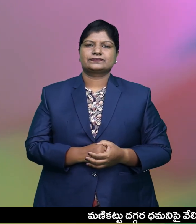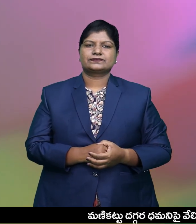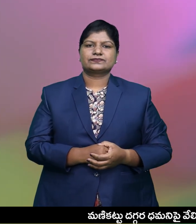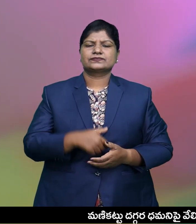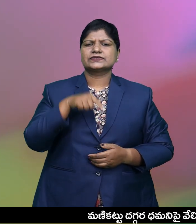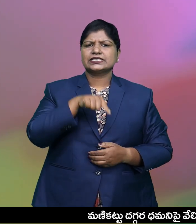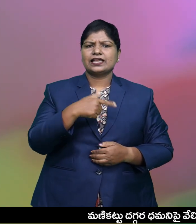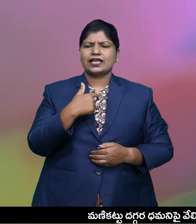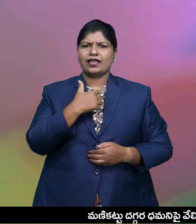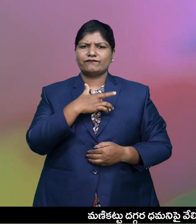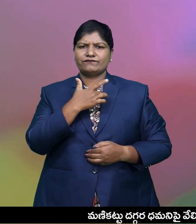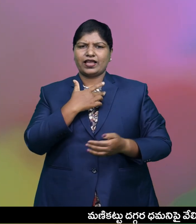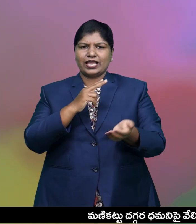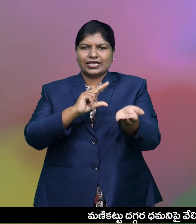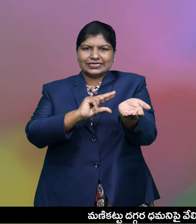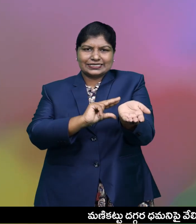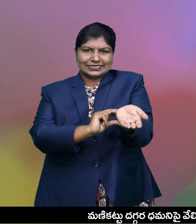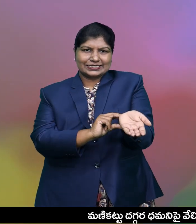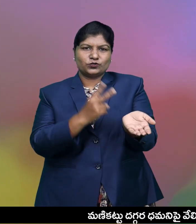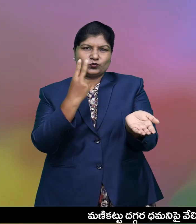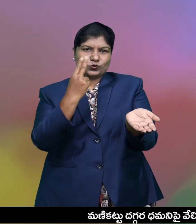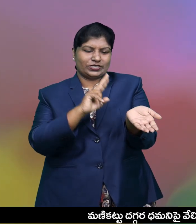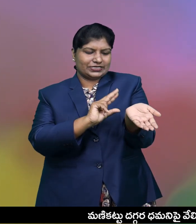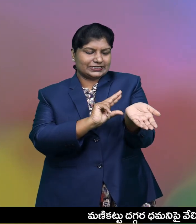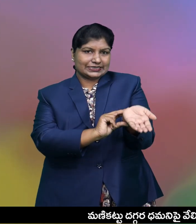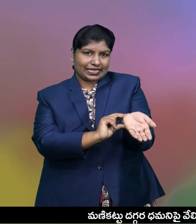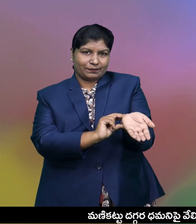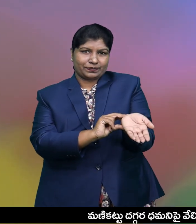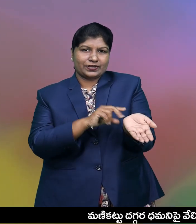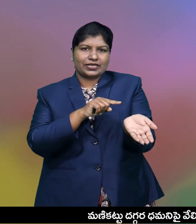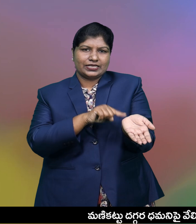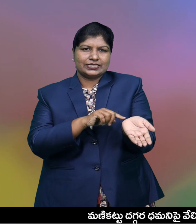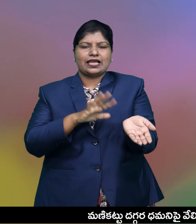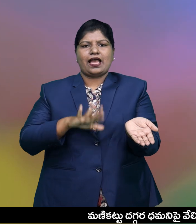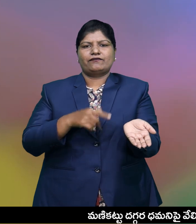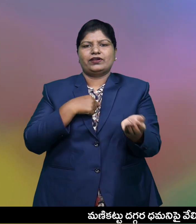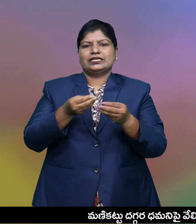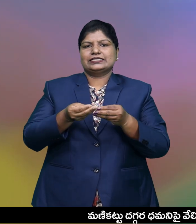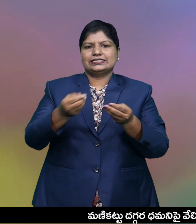మణికట్టు దగ్గర ధమనిపై వేలి కొనను ఉంచడం ద్వారా అనుభూతి చెందుతుంది.